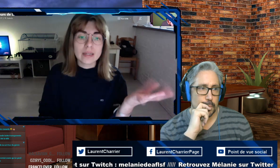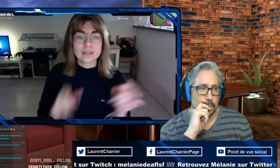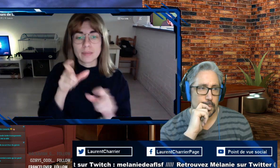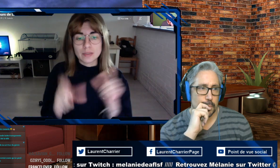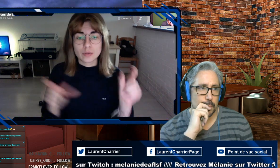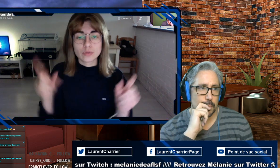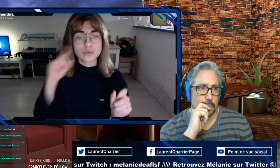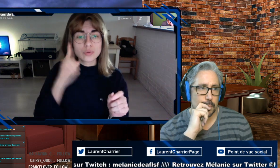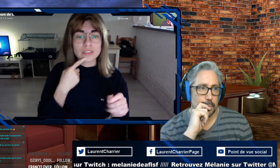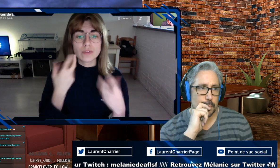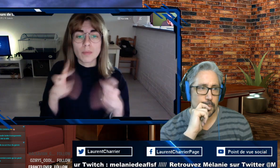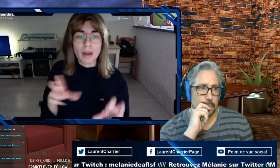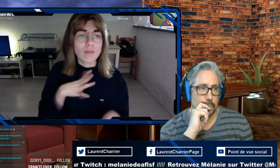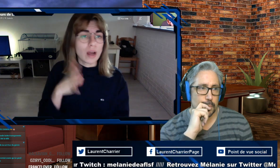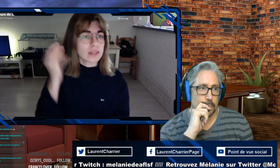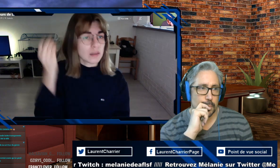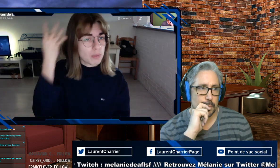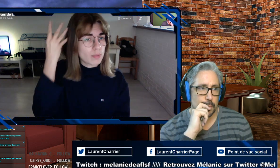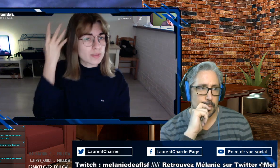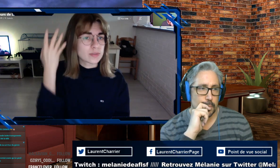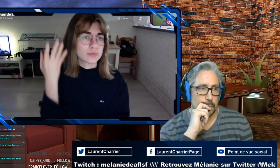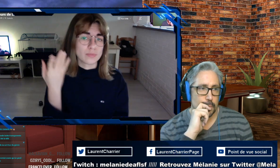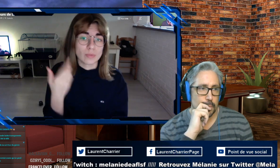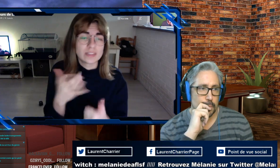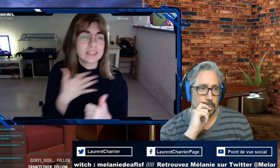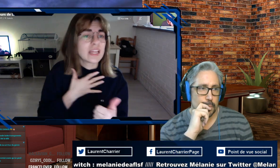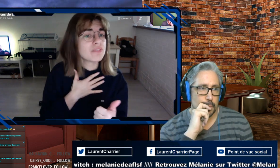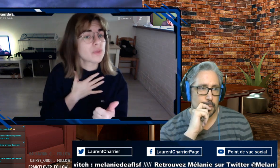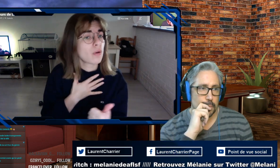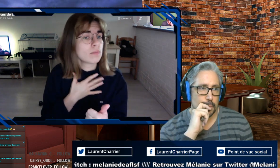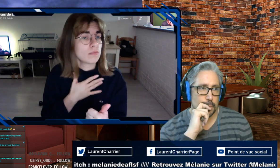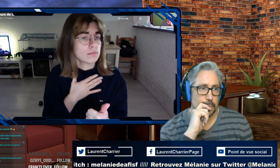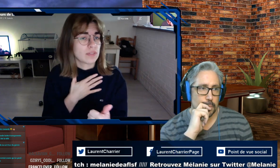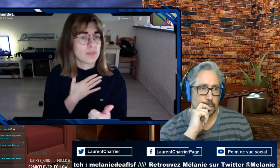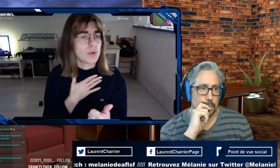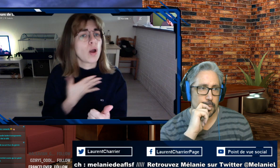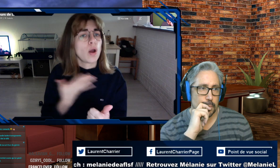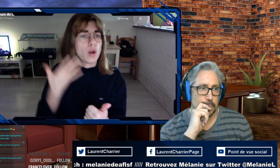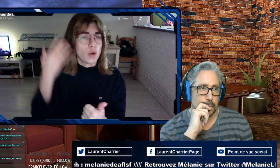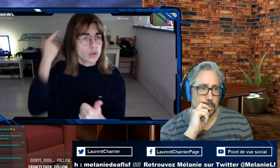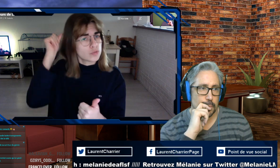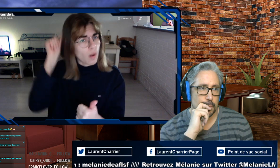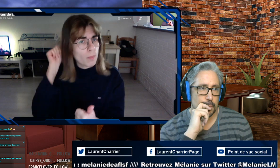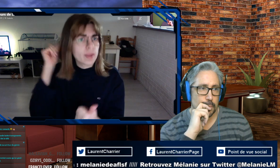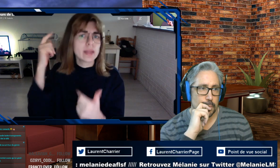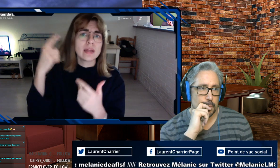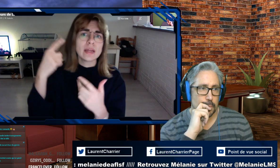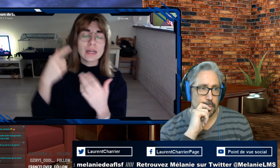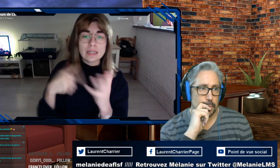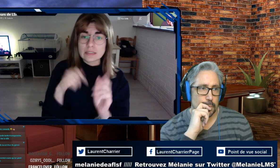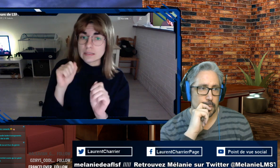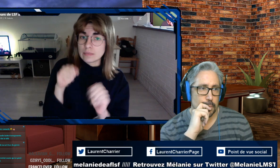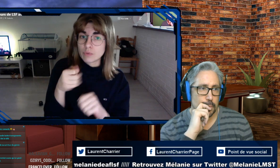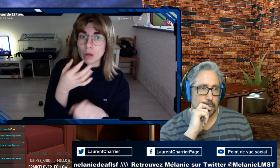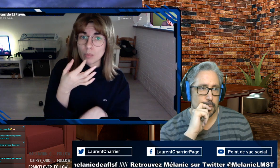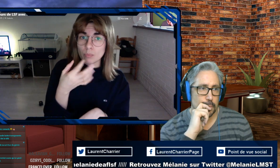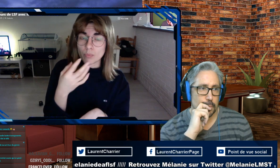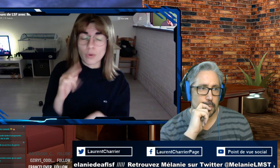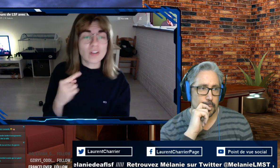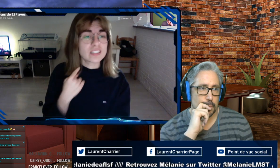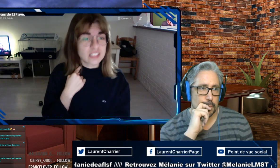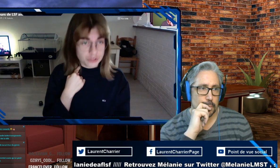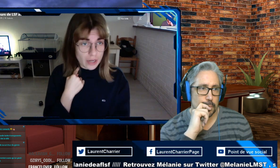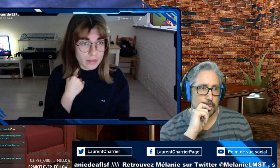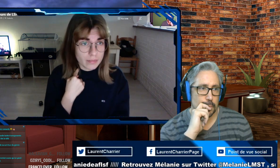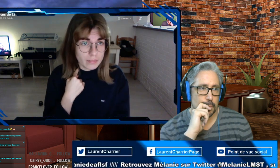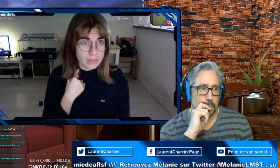Après, il y a des personnes qui ne veulent pas avoir un implant parce que bah, t'es terrifiant. T'as fait peur. Tu te fais opérer. Des fois, on